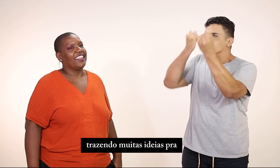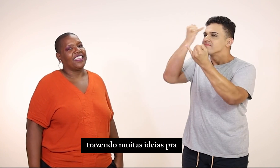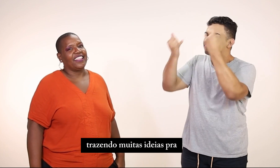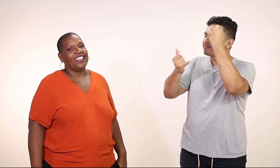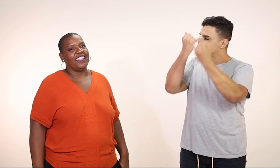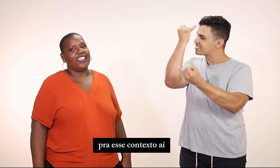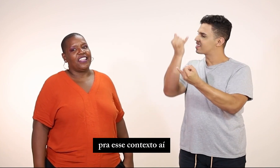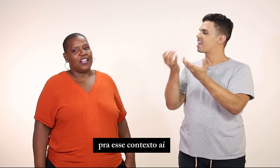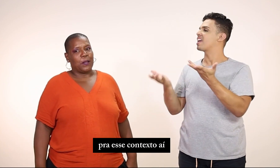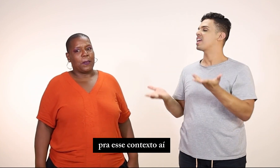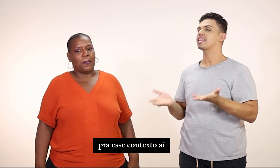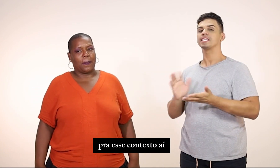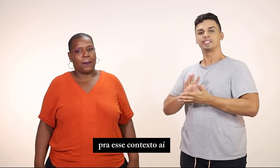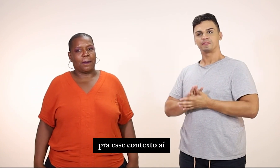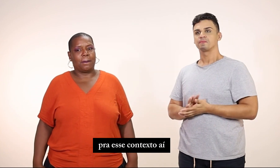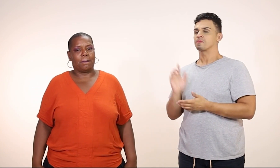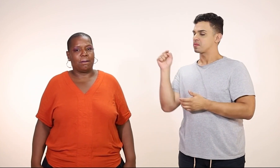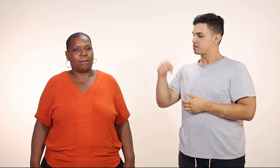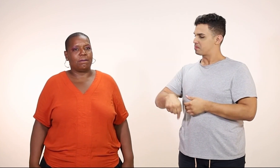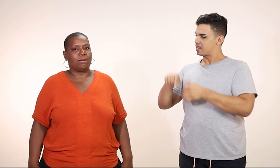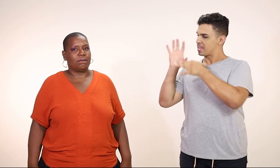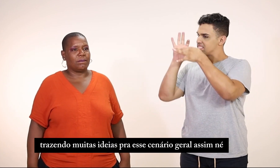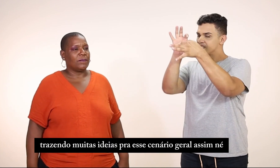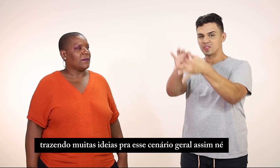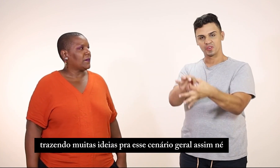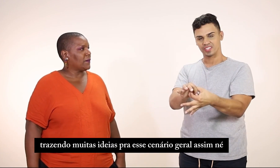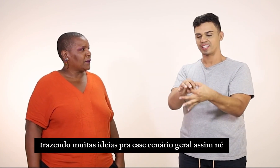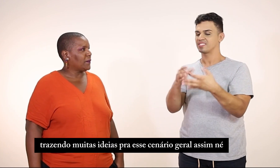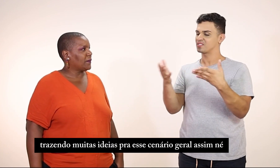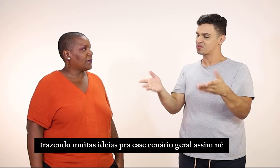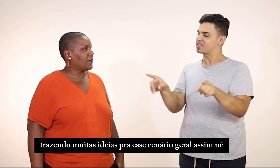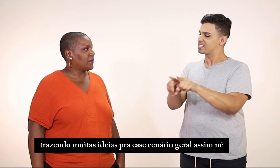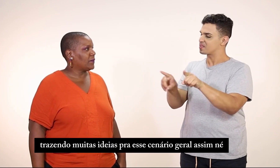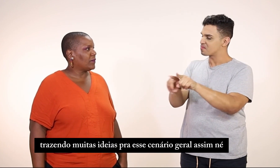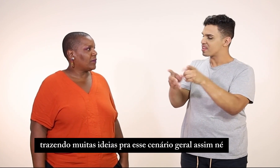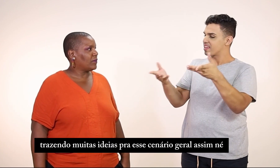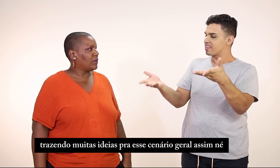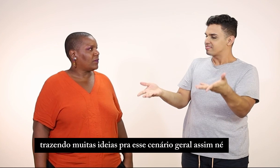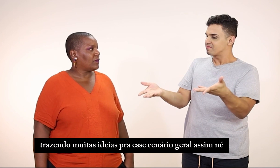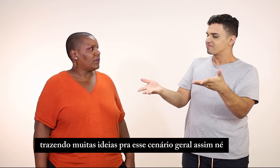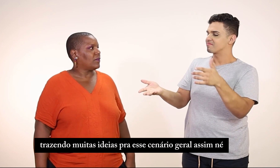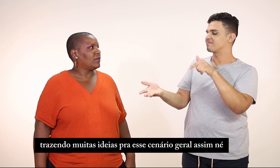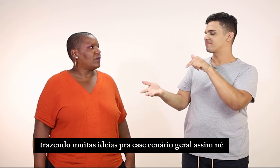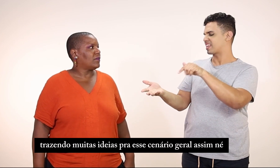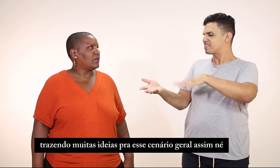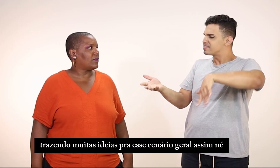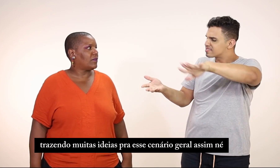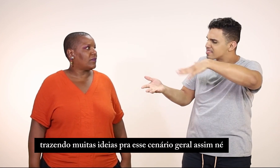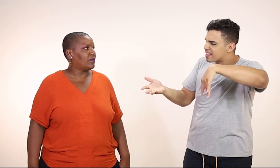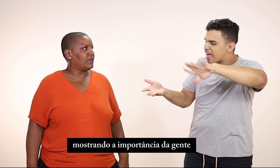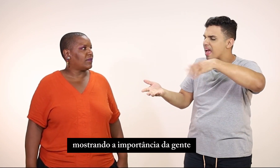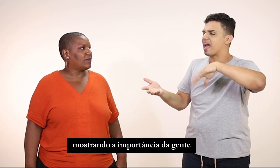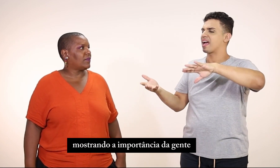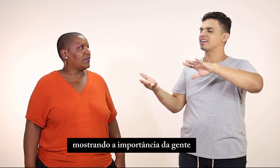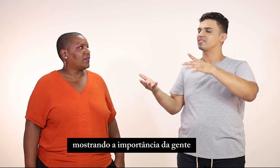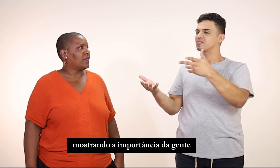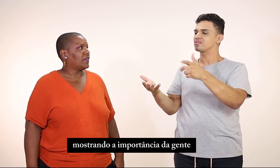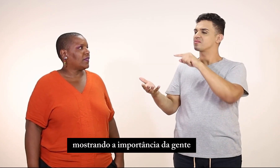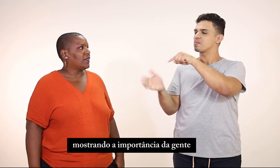para esse contexto, trazendo muitas ideias para esse cenário geral, assim, né, mostrando a importância da gente estar